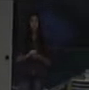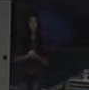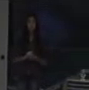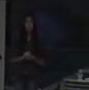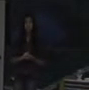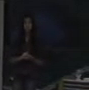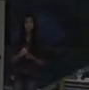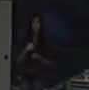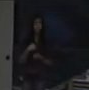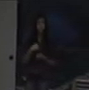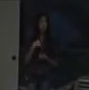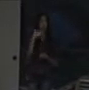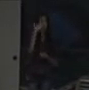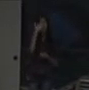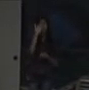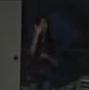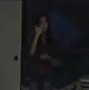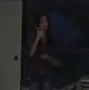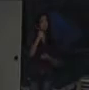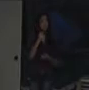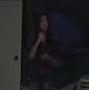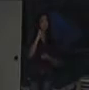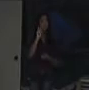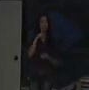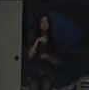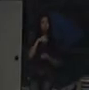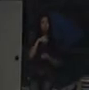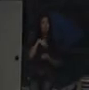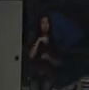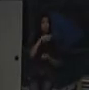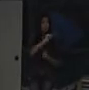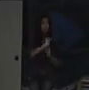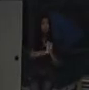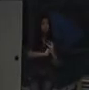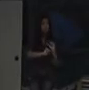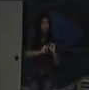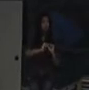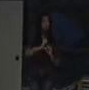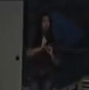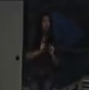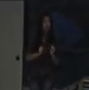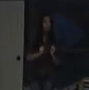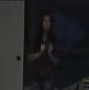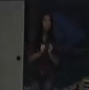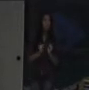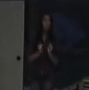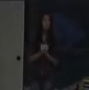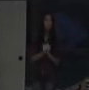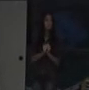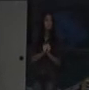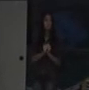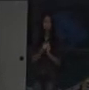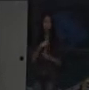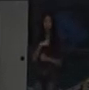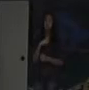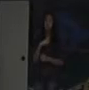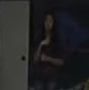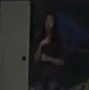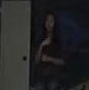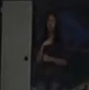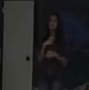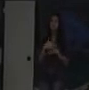Tenho certeza que isso é fruto da sua lembrança, do acompanhamento que Vossa Excelência tem das coisas